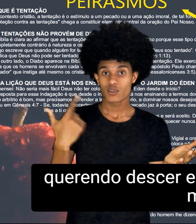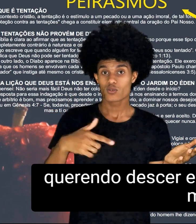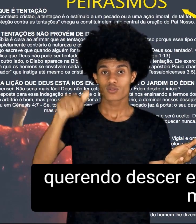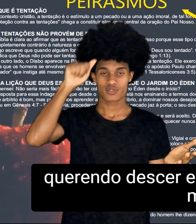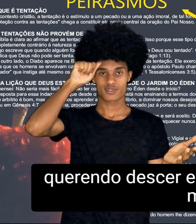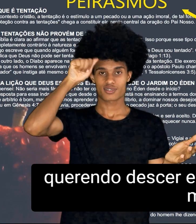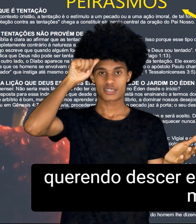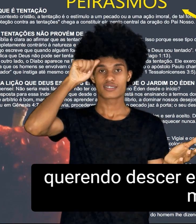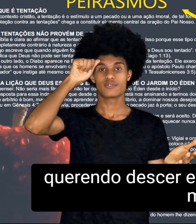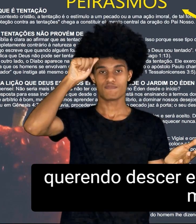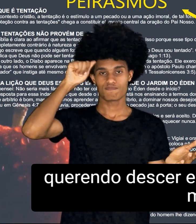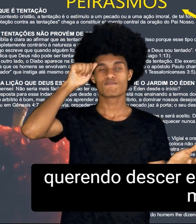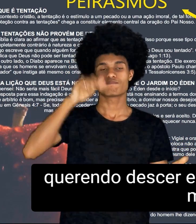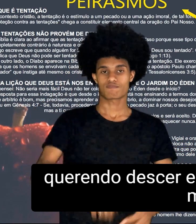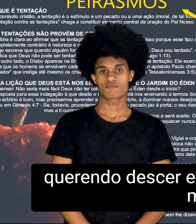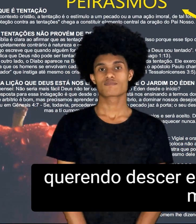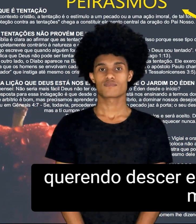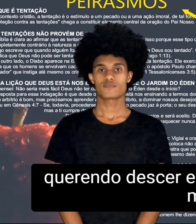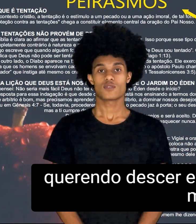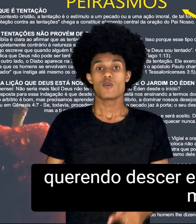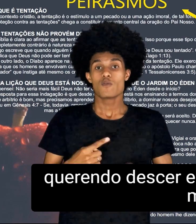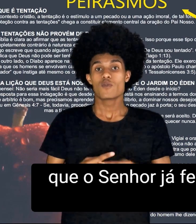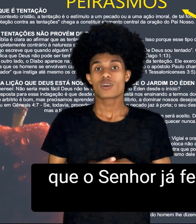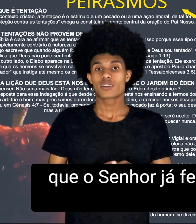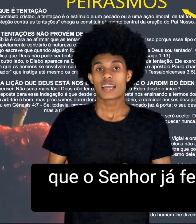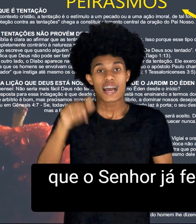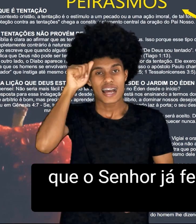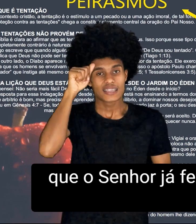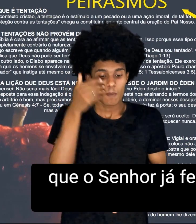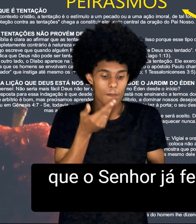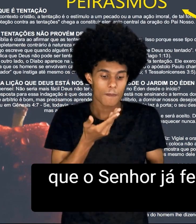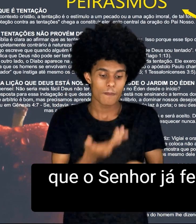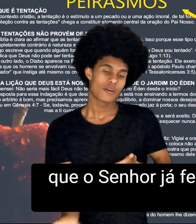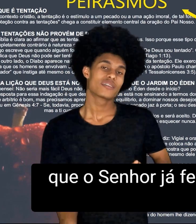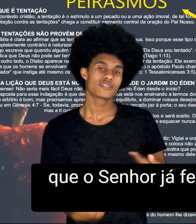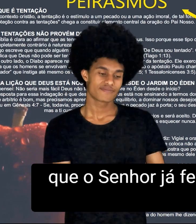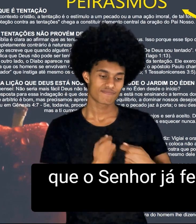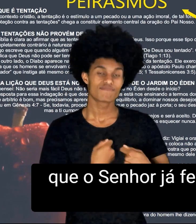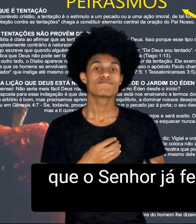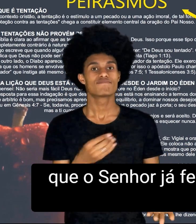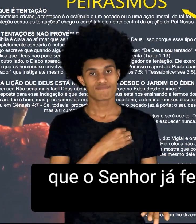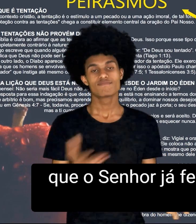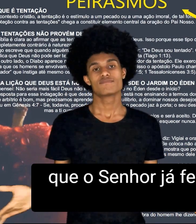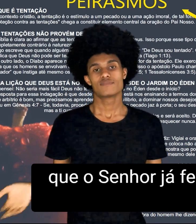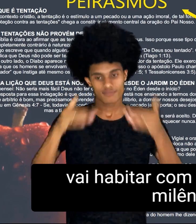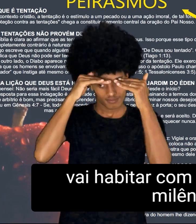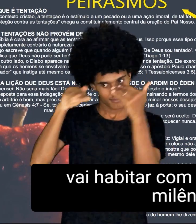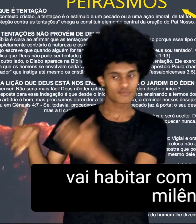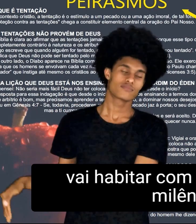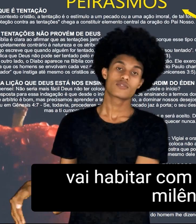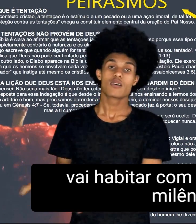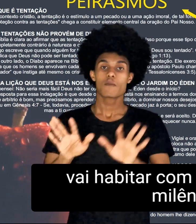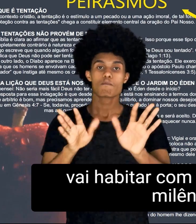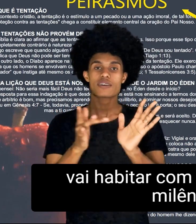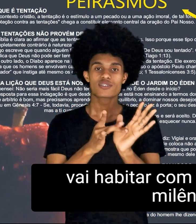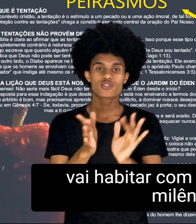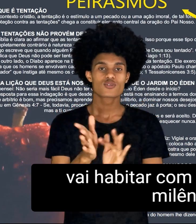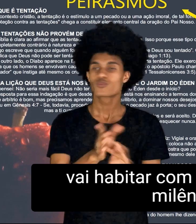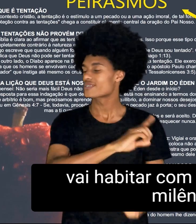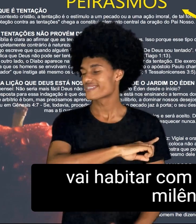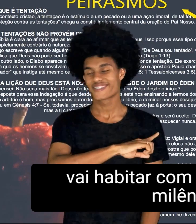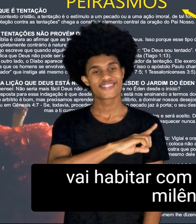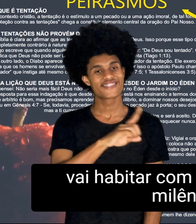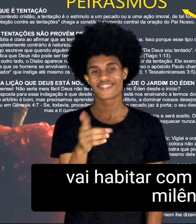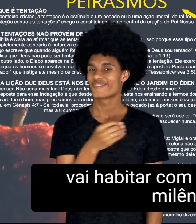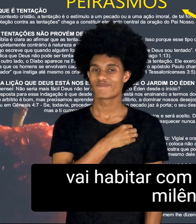descer e viver com o homem na terra, né? A melhor obra que o Senhor já fez até hoje é a terra. Deus vai descer e vai habitar com o homem na terra. Falei do milênio